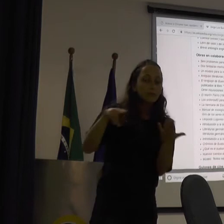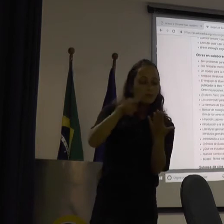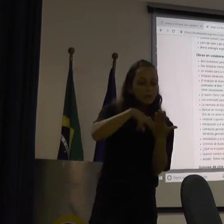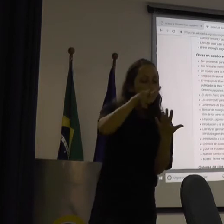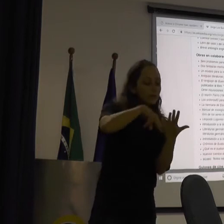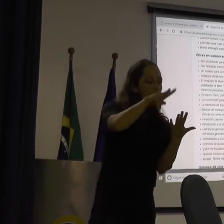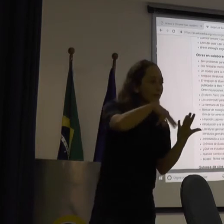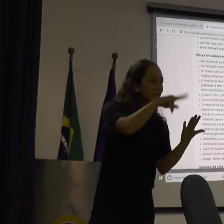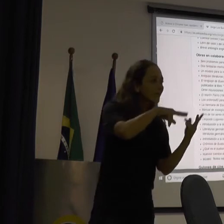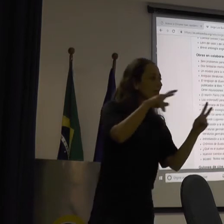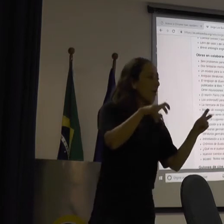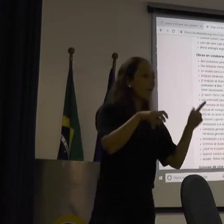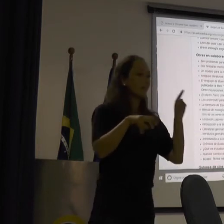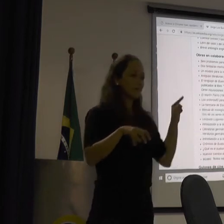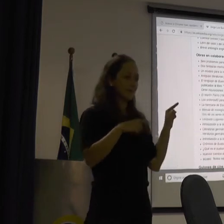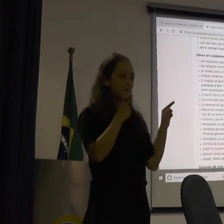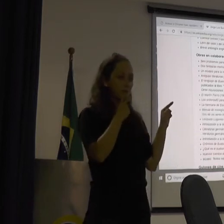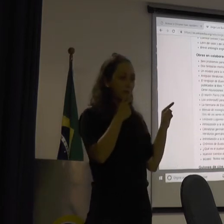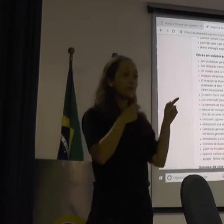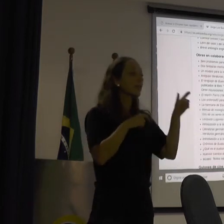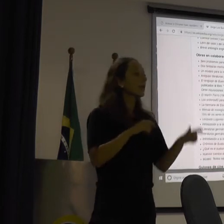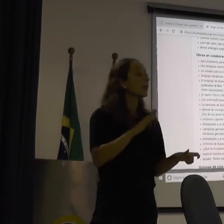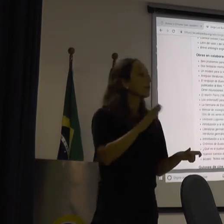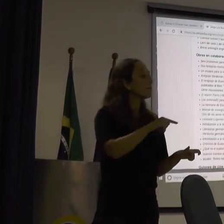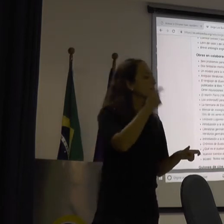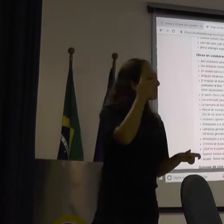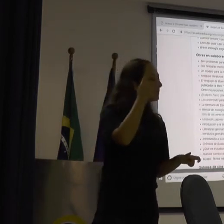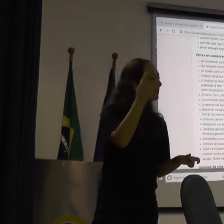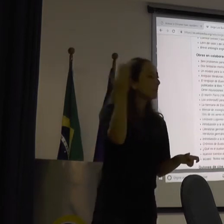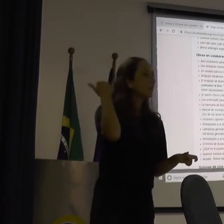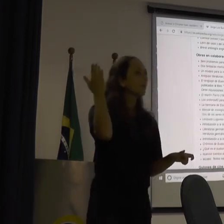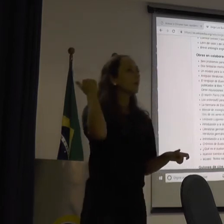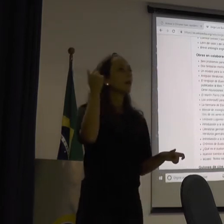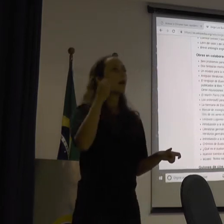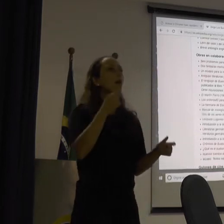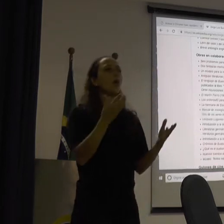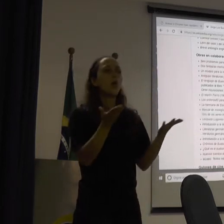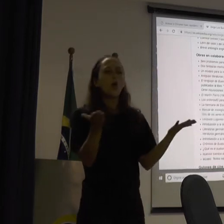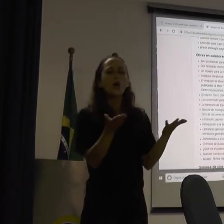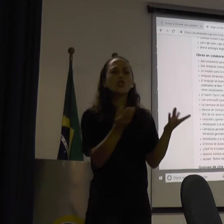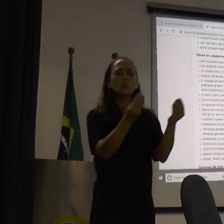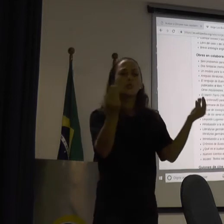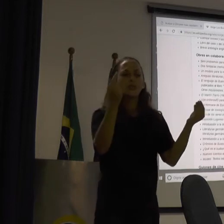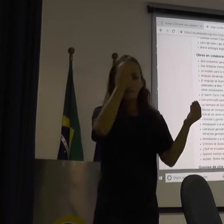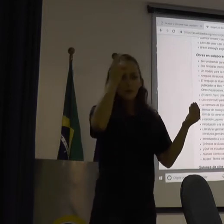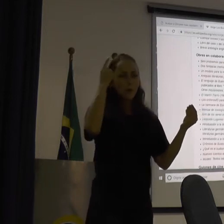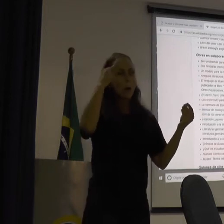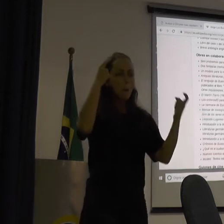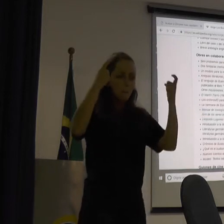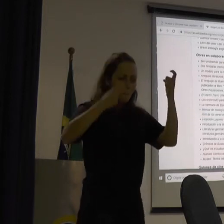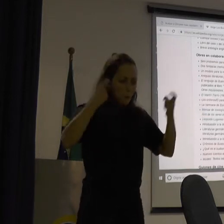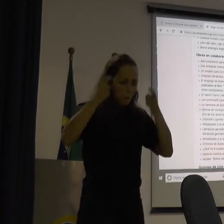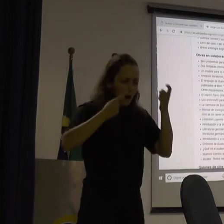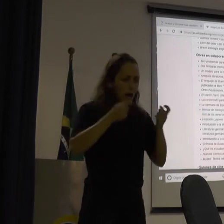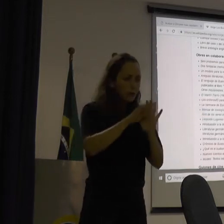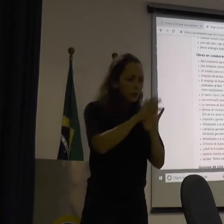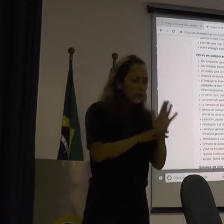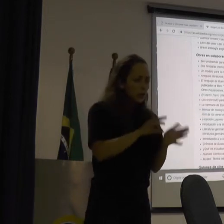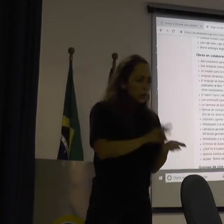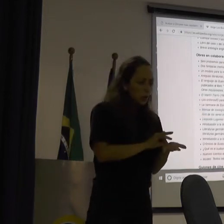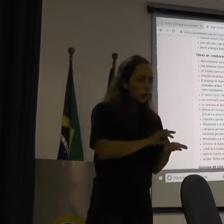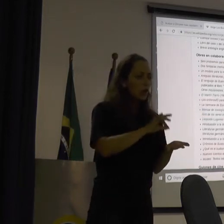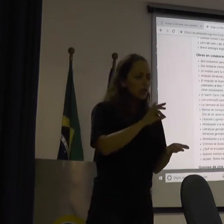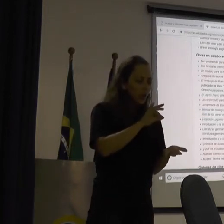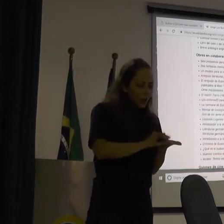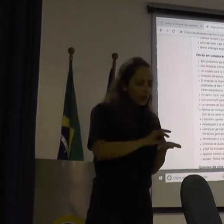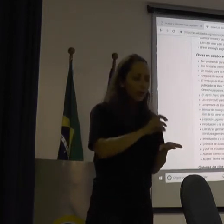do seguinte princípio, olha, se eu for me dedicar, né, essa coisa que muita gente tem, original, a língua, não é que ele não